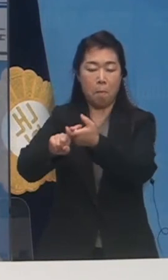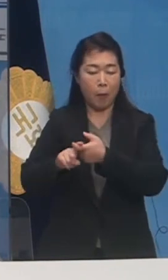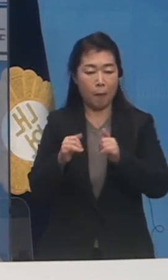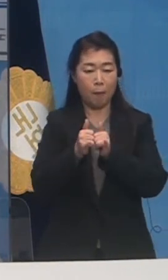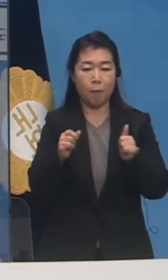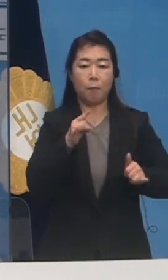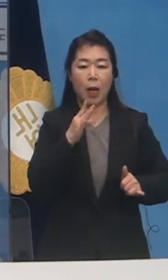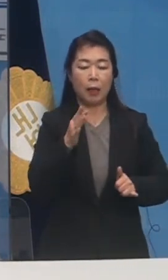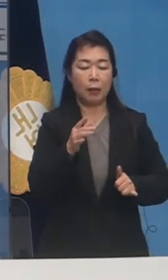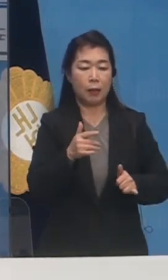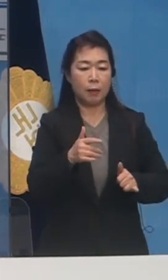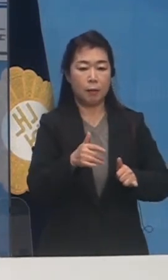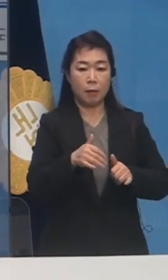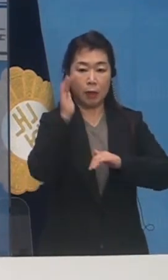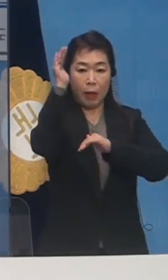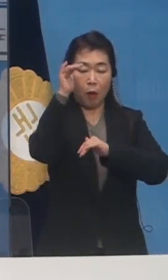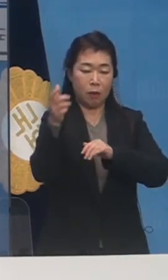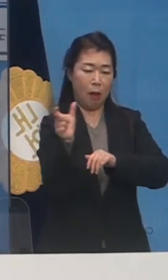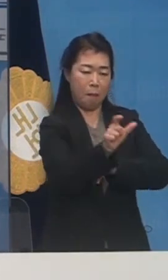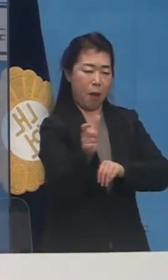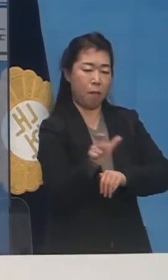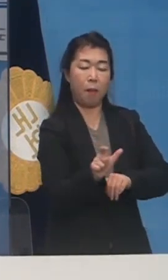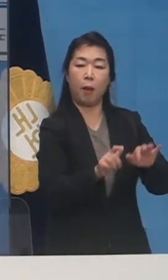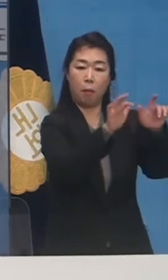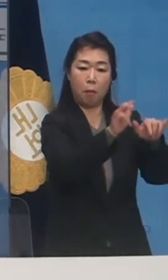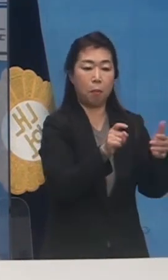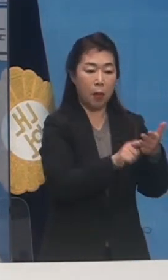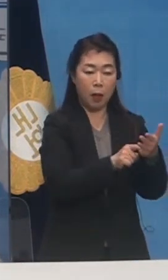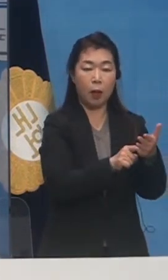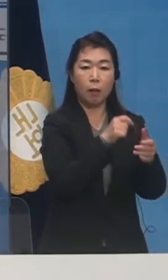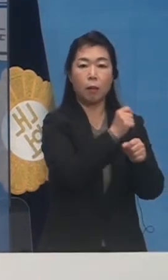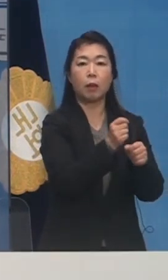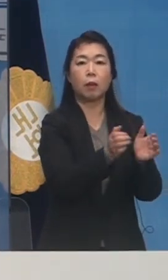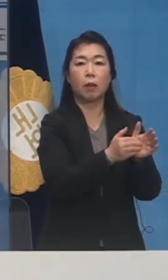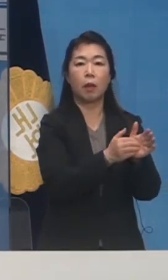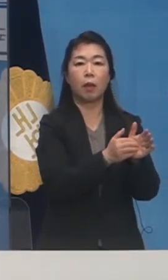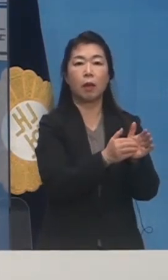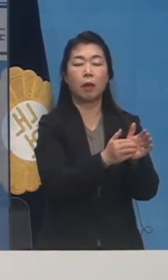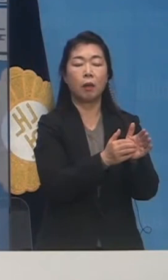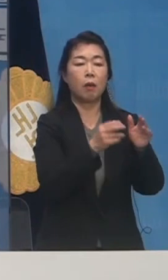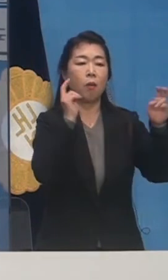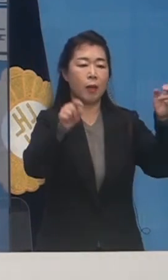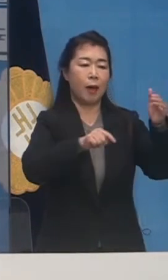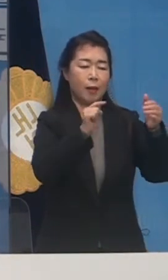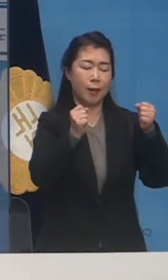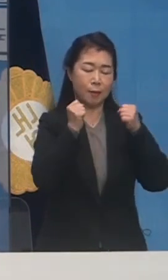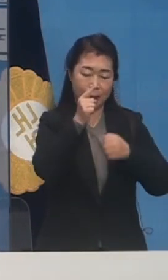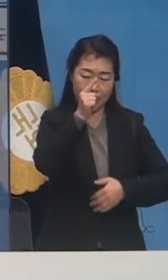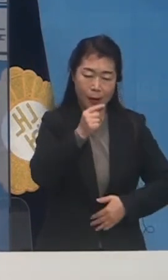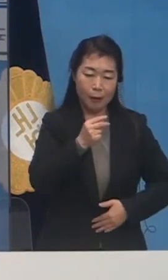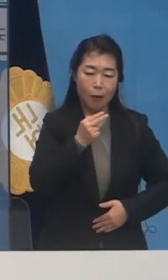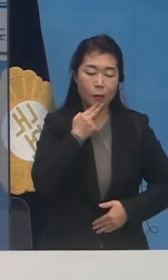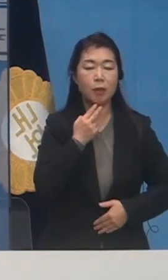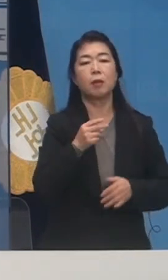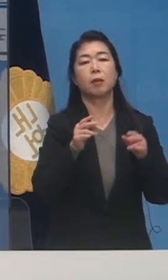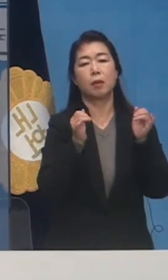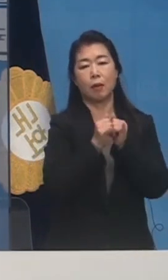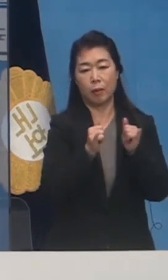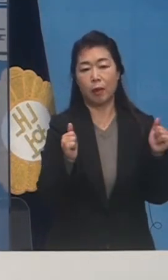증언만 인정했습니다. 저는 회사에서 힘이 하나도 없는 나약한